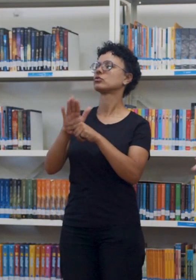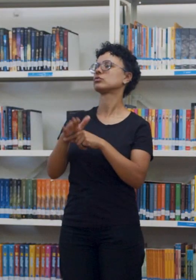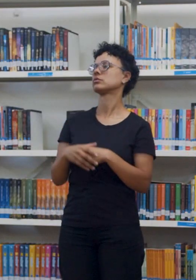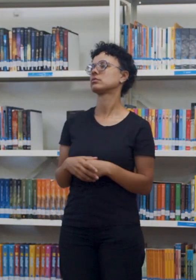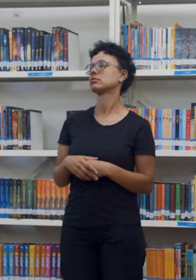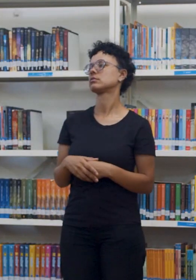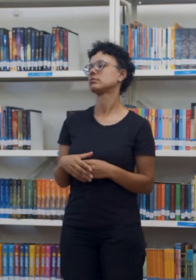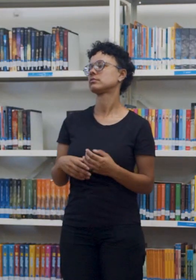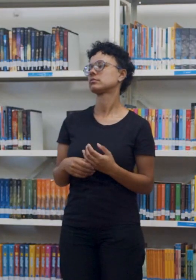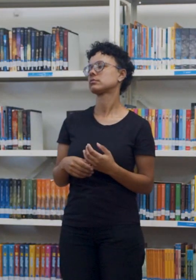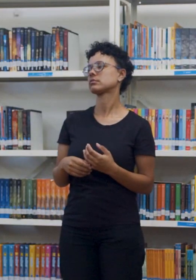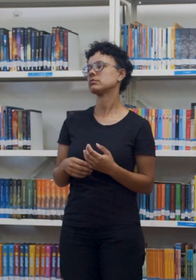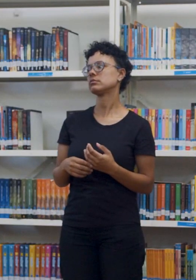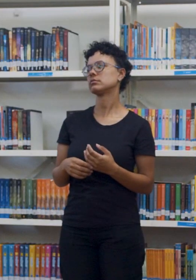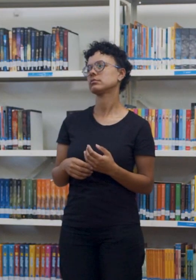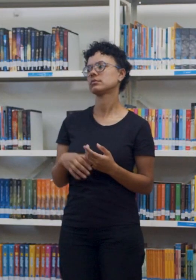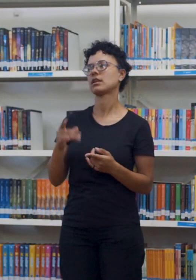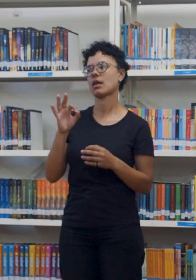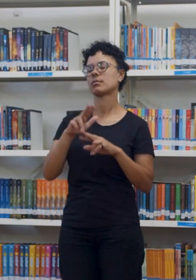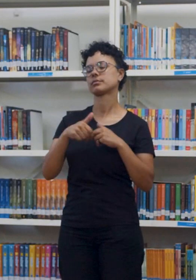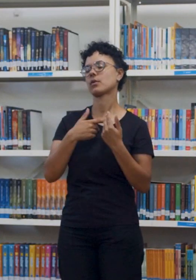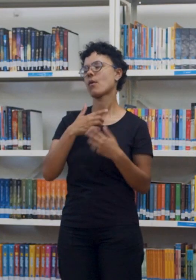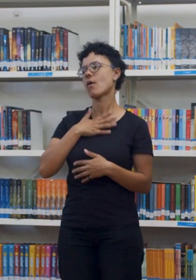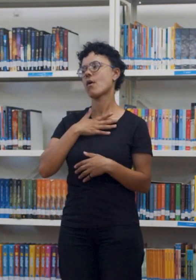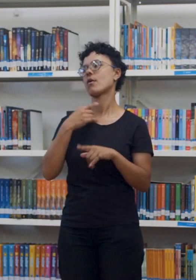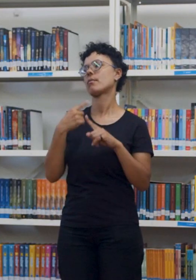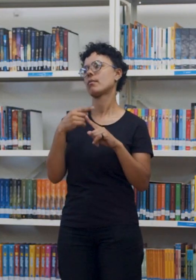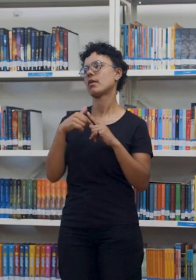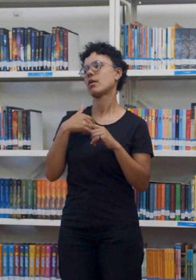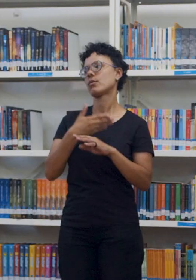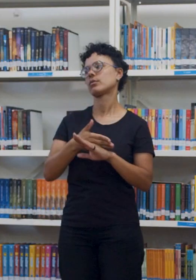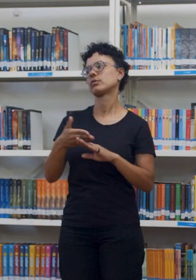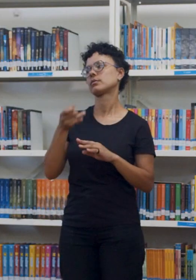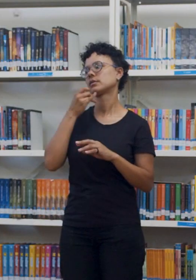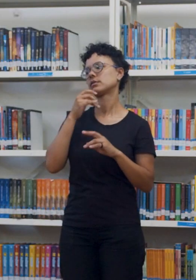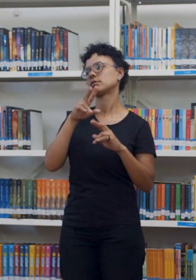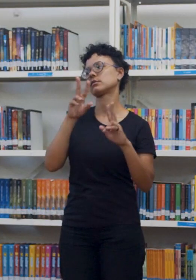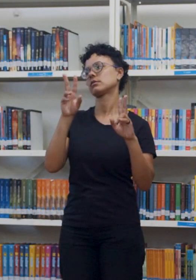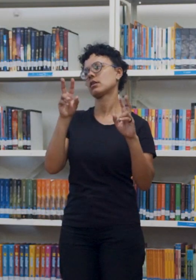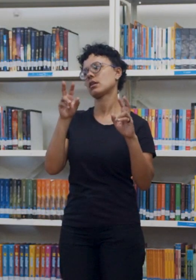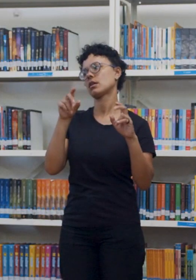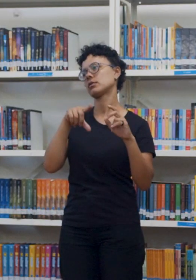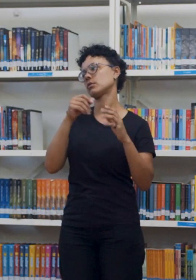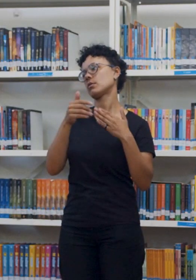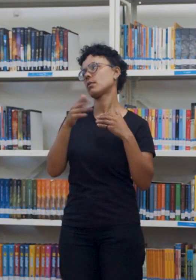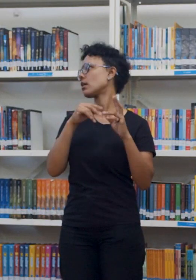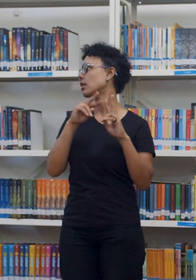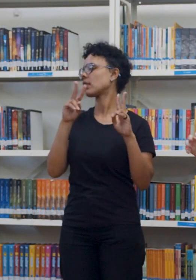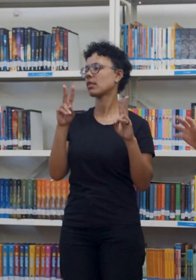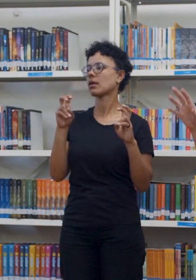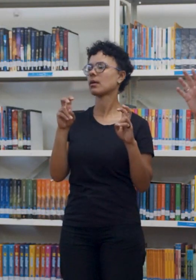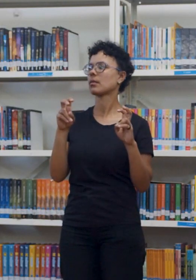muito. Completamente. Isso eu estou achando maravilhoso. Porque eu faço assim, um tema, escolhe um tema,